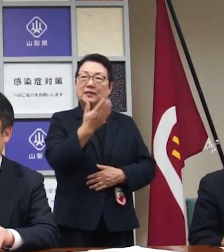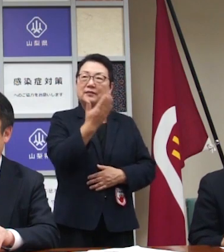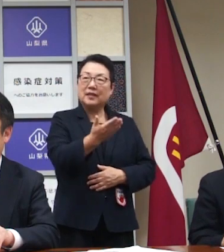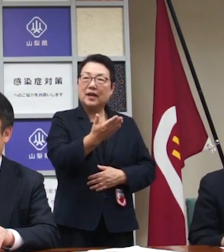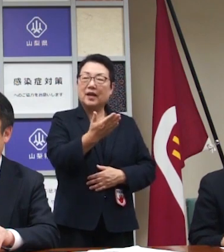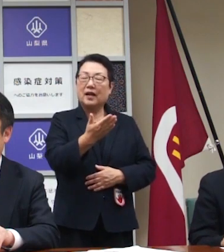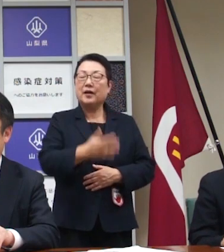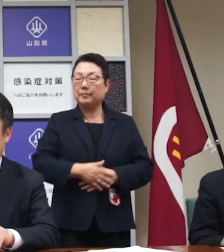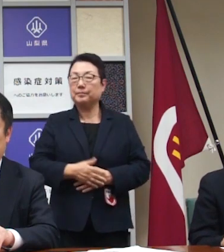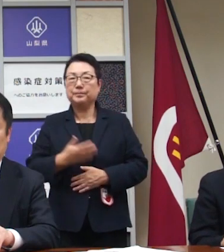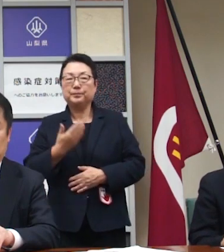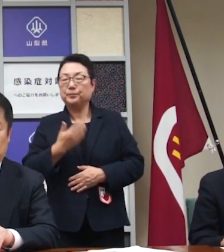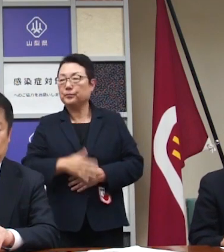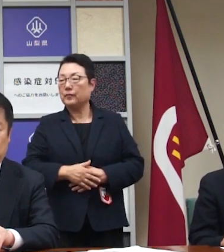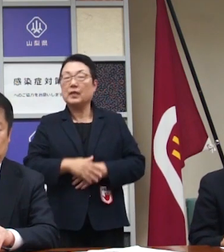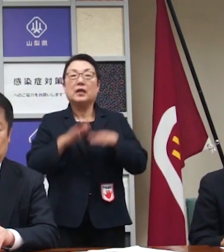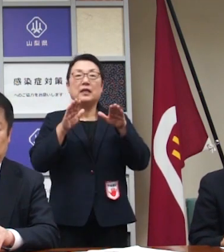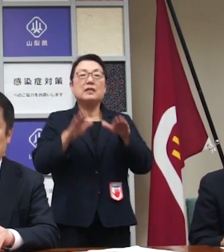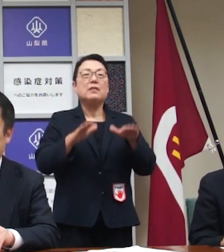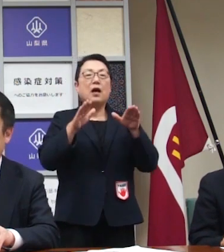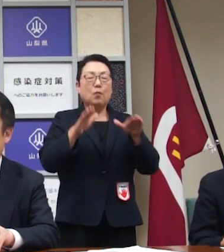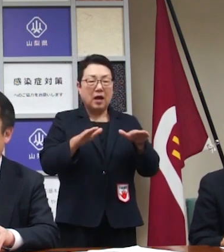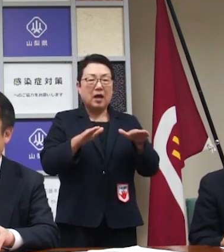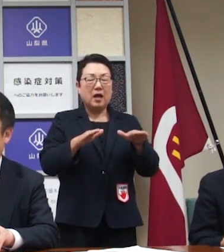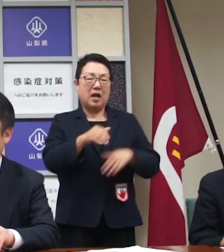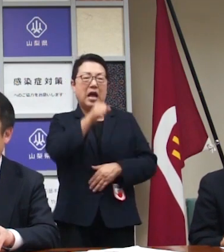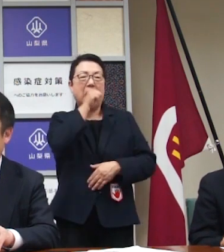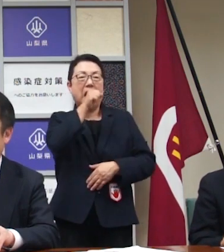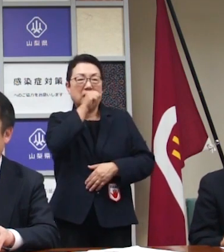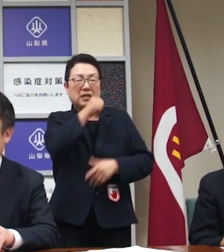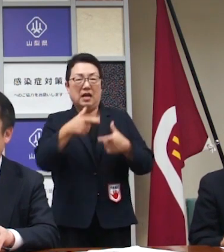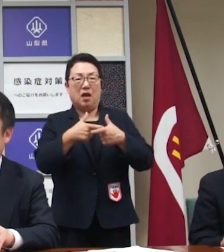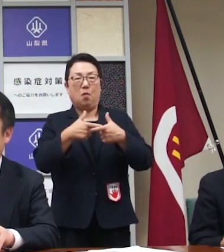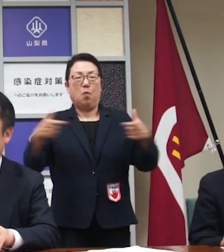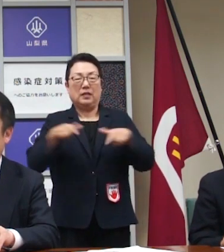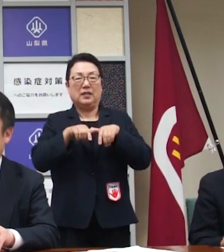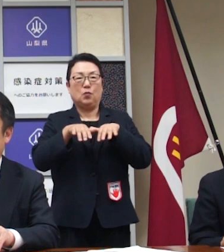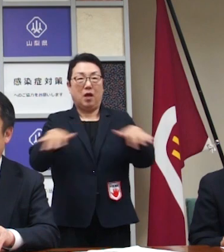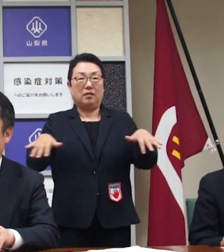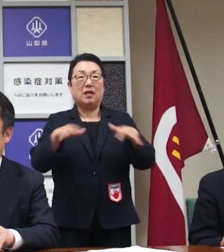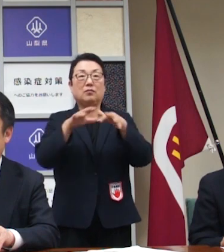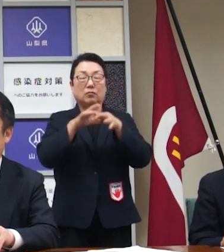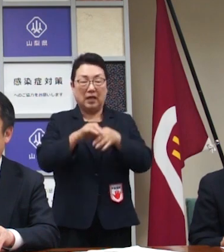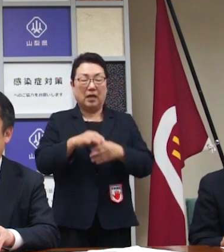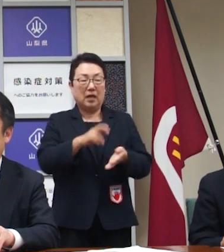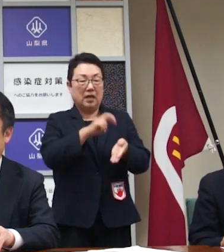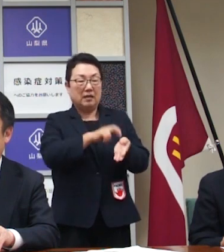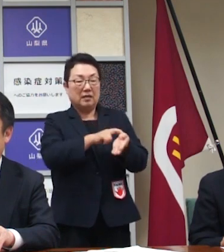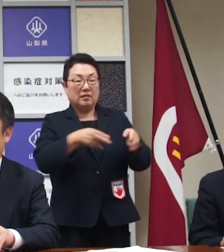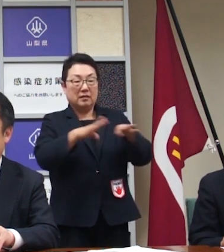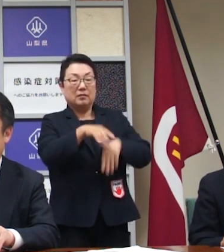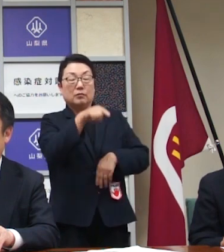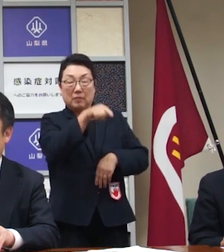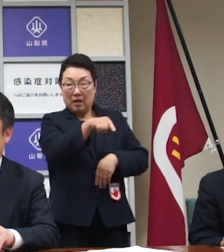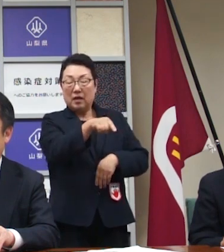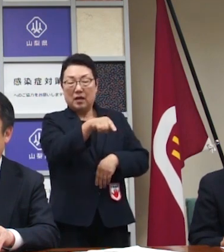ます。 今は風邪のシーズンですから、 はい、 開業医さんの多く